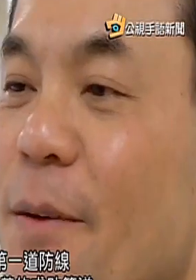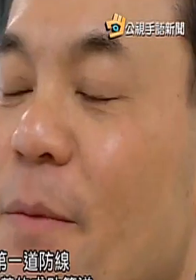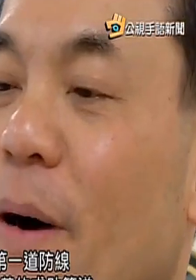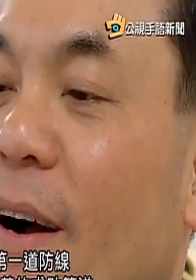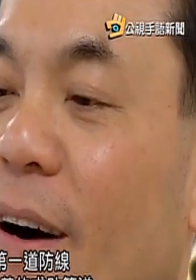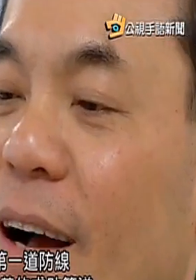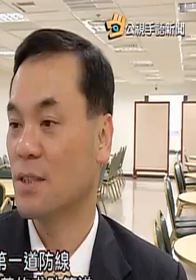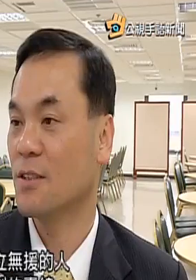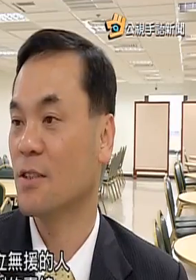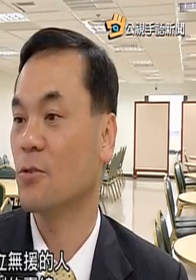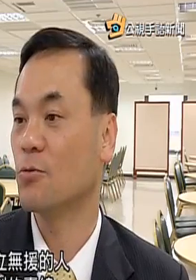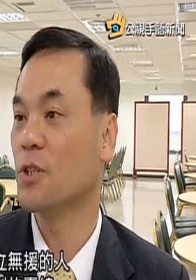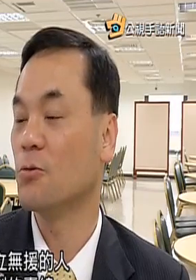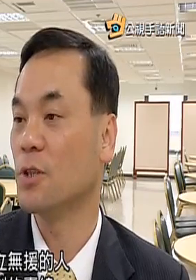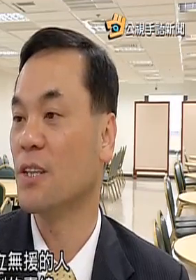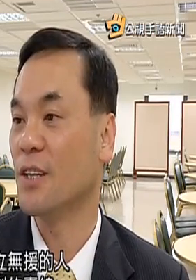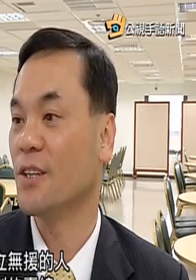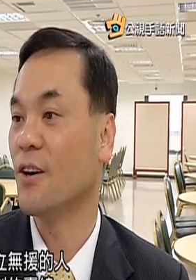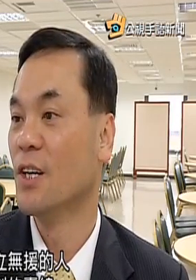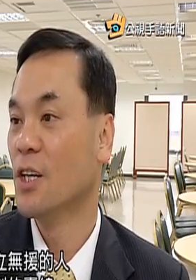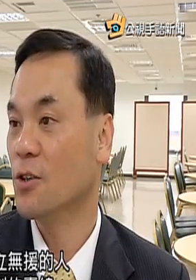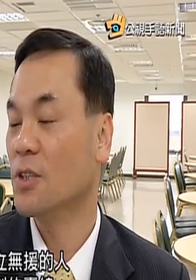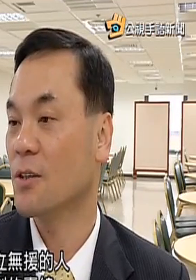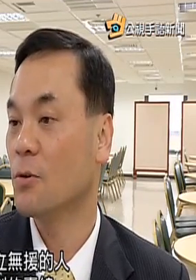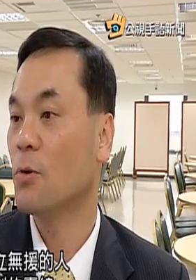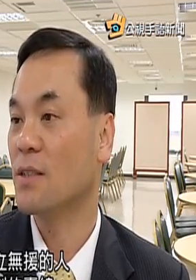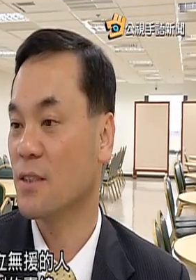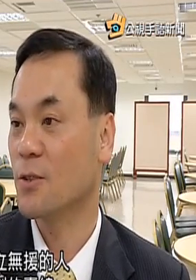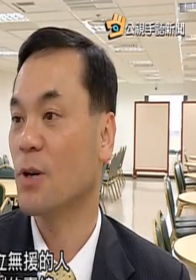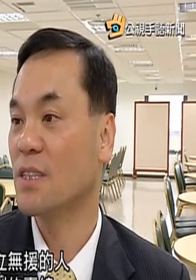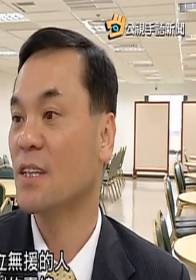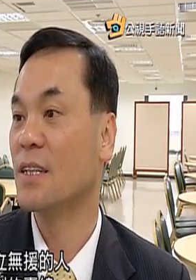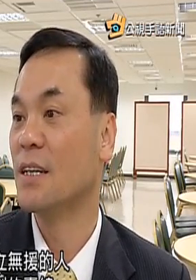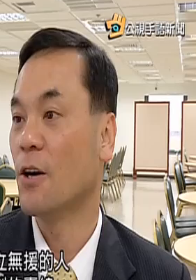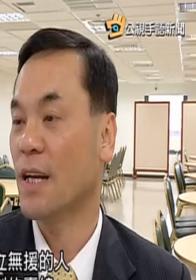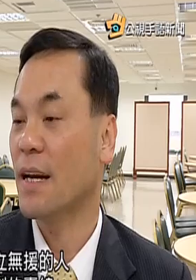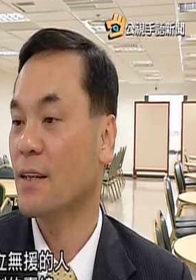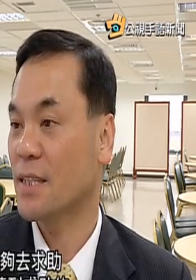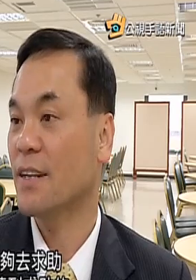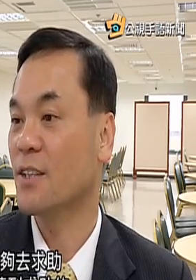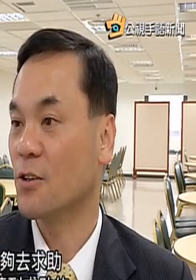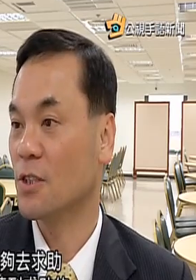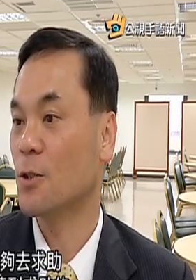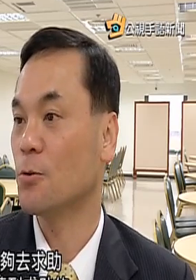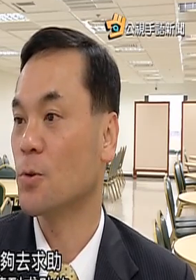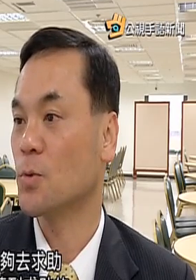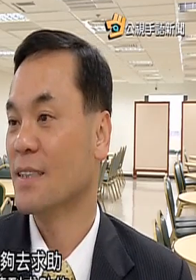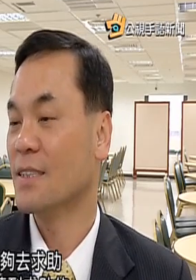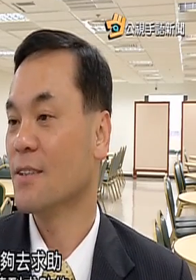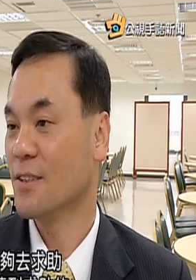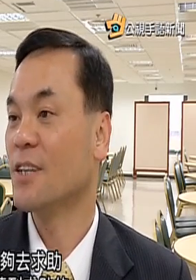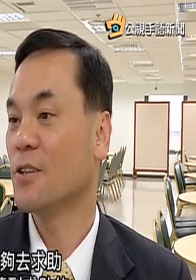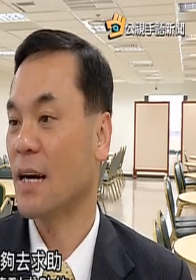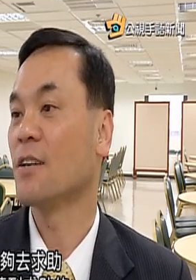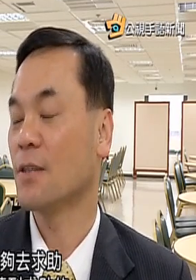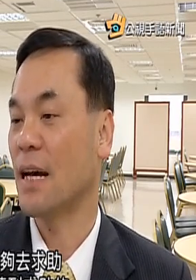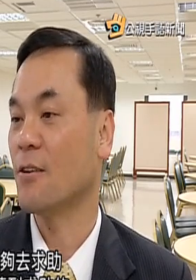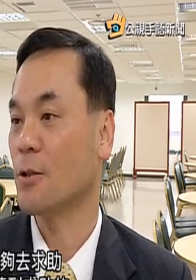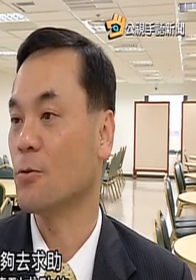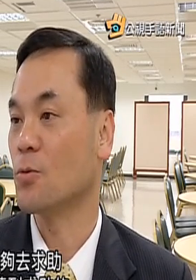道。 所以针对这种孤立无援的人，有一些防治的专线，让他家人能够去求助。你真的能够达到求助